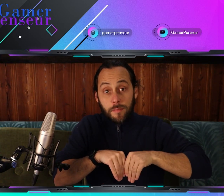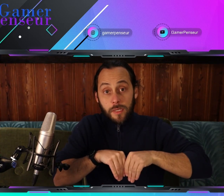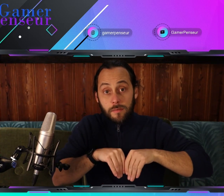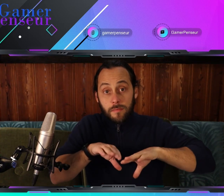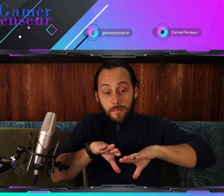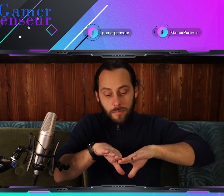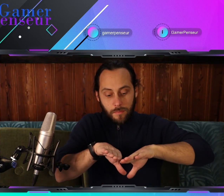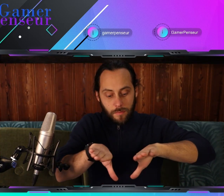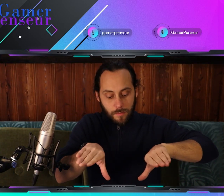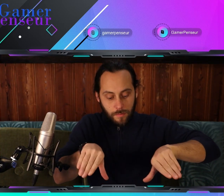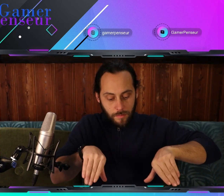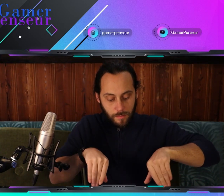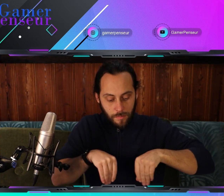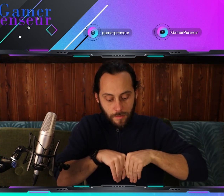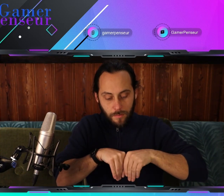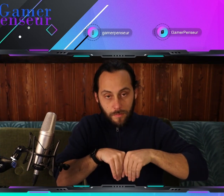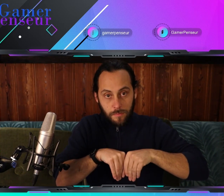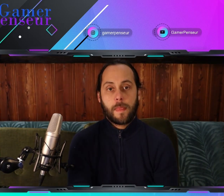La famille.